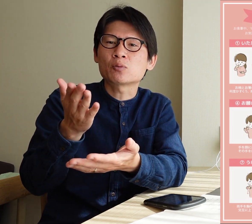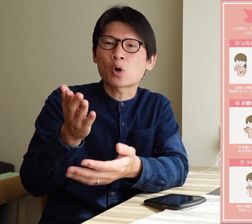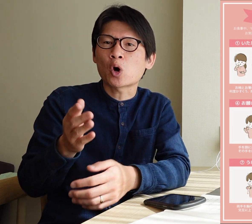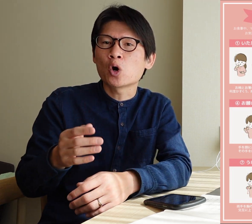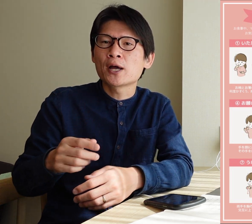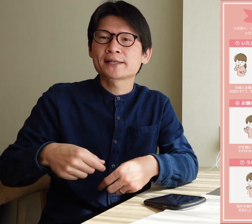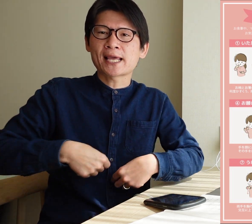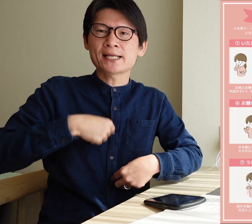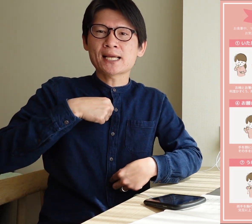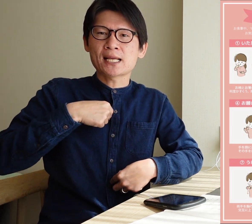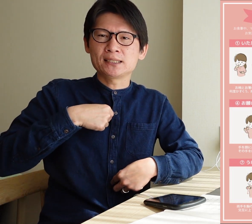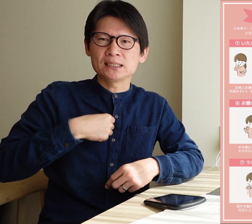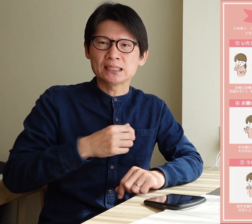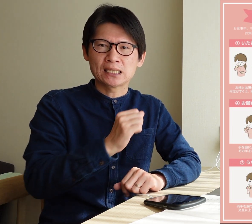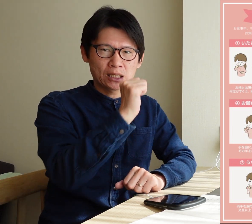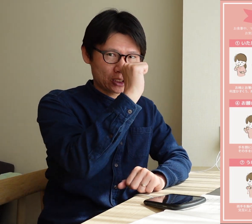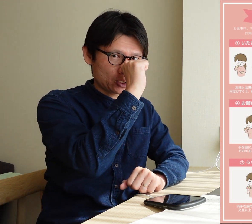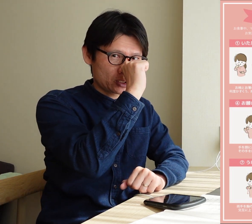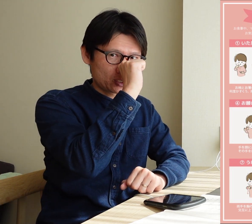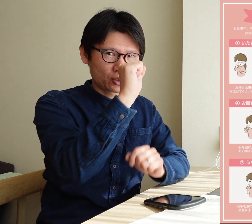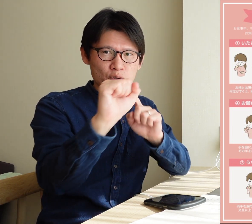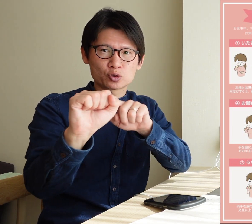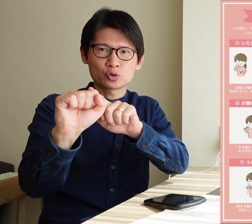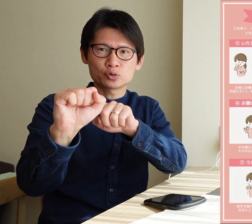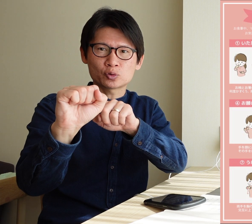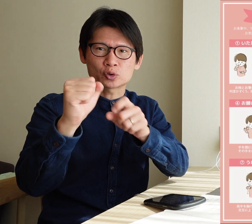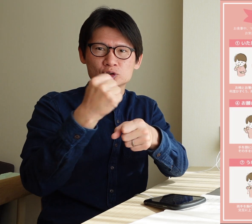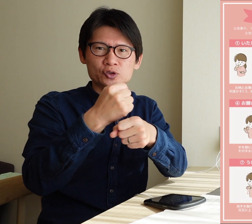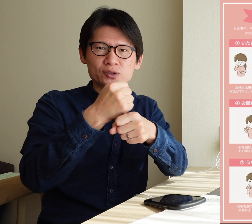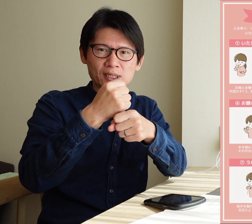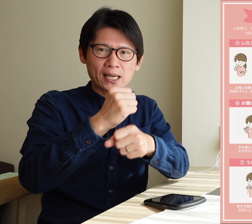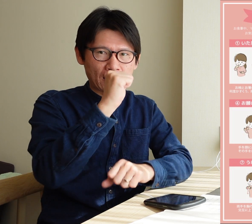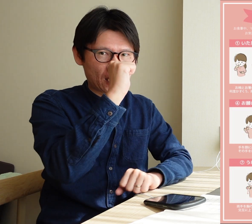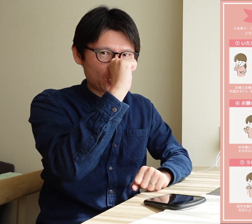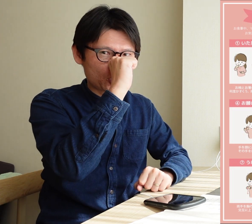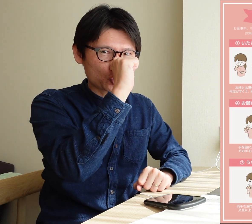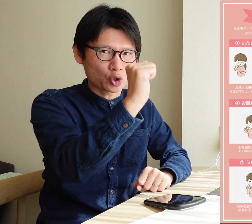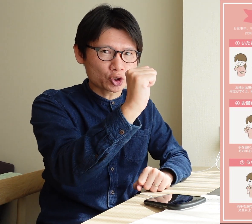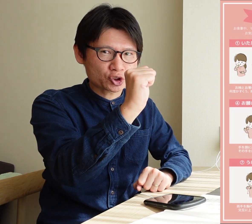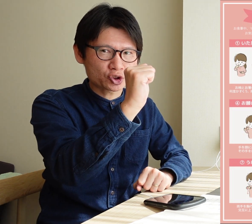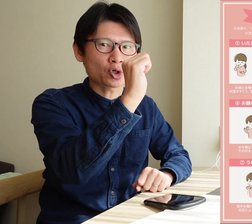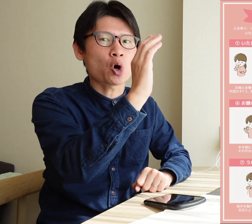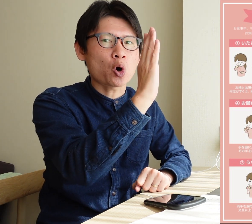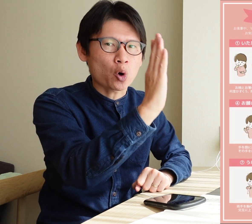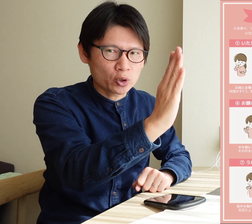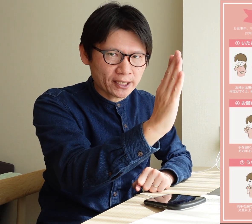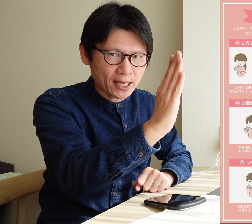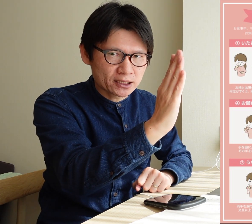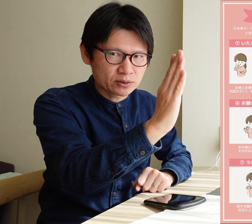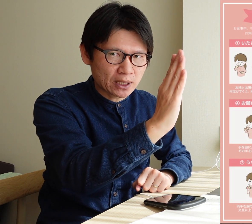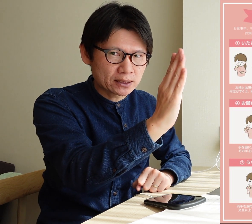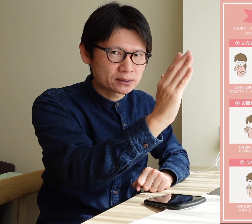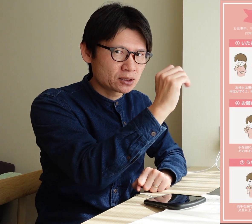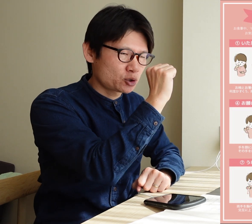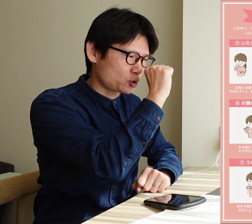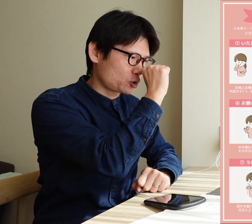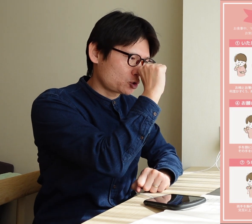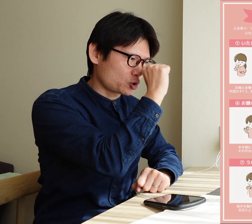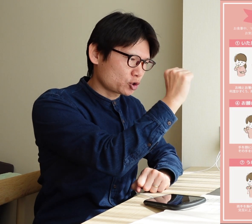、丁寧にグーを作ってよろしくお願いします、よろし